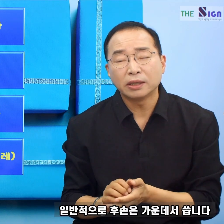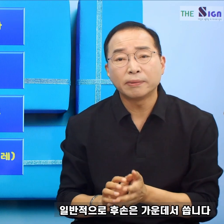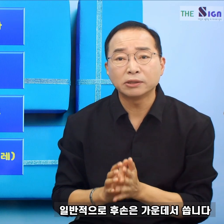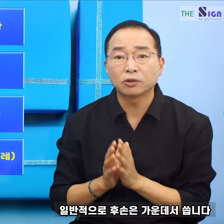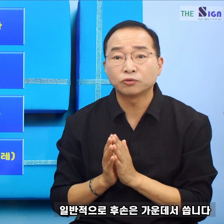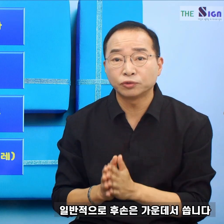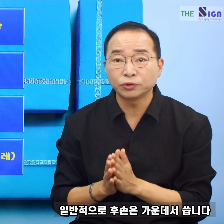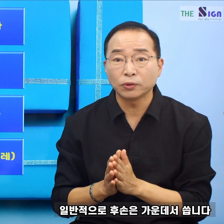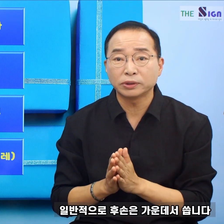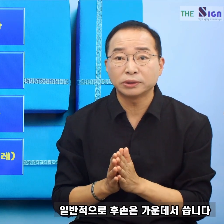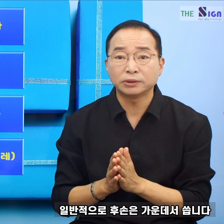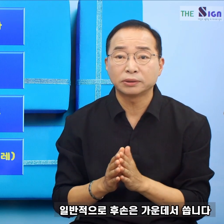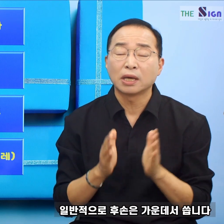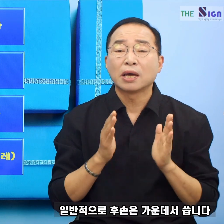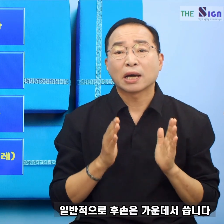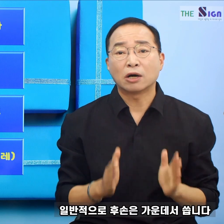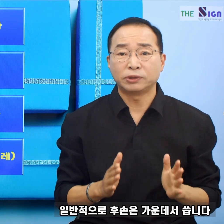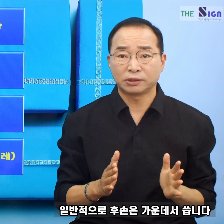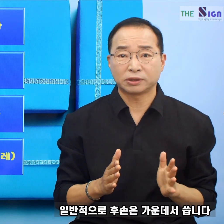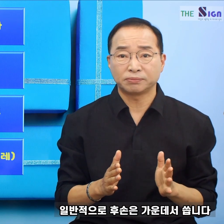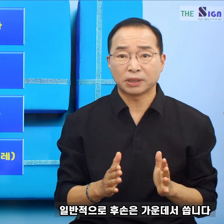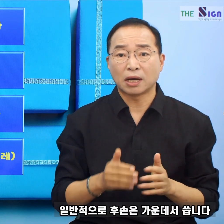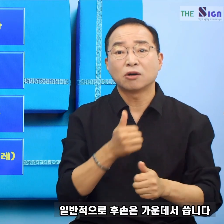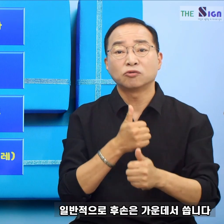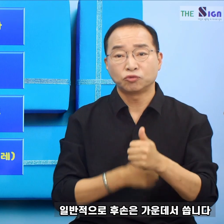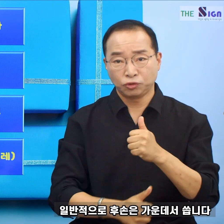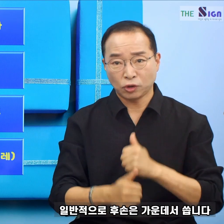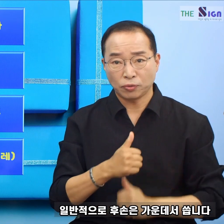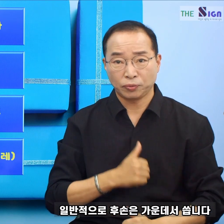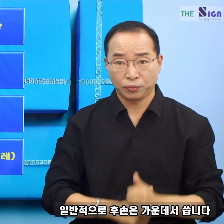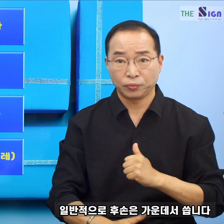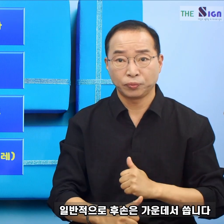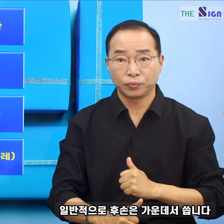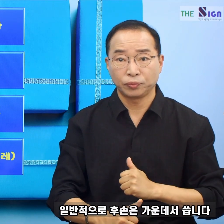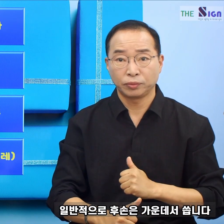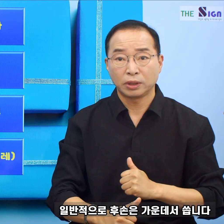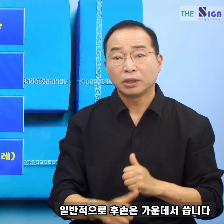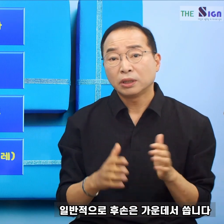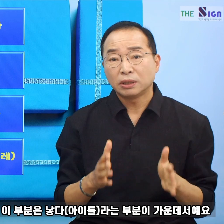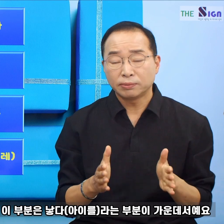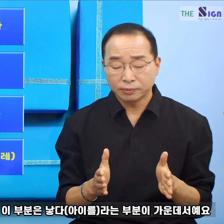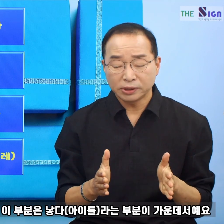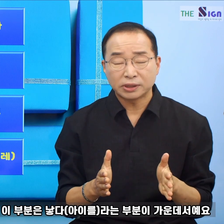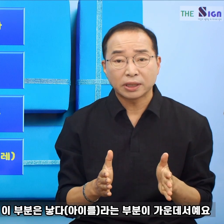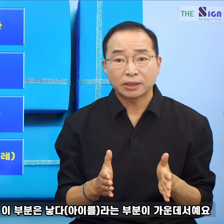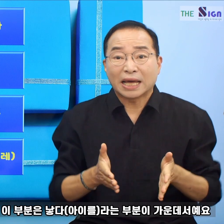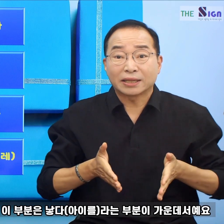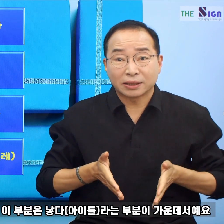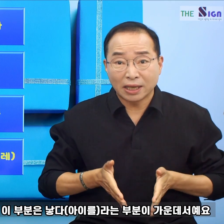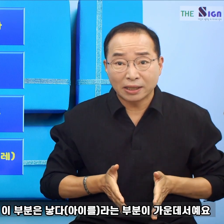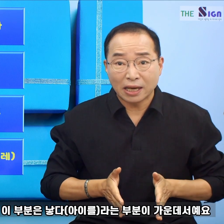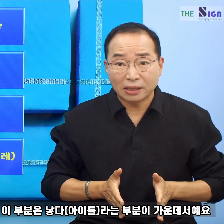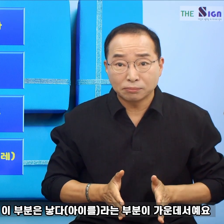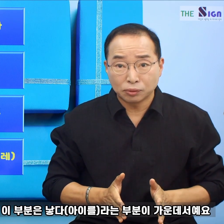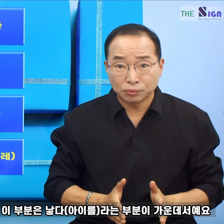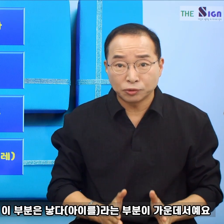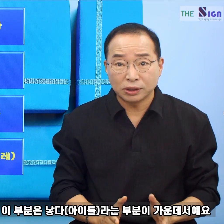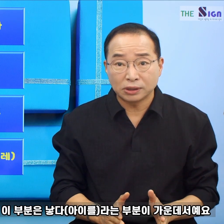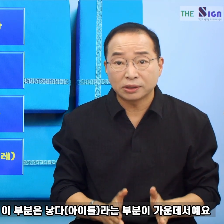일반적으로 후손은 가운데서 씁니다. 후손. 이 부분은 이제 나타라는 부분이 이제